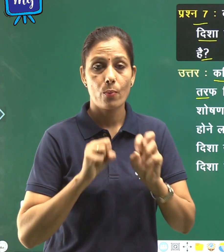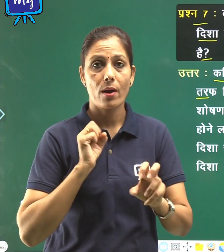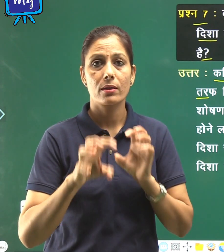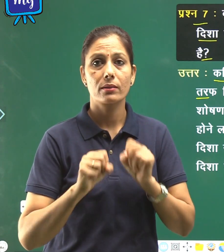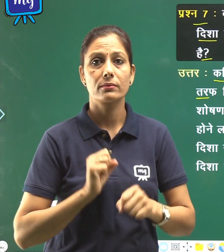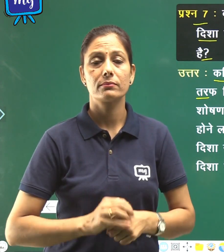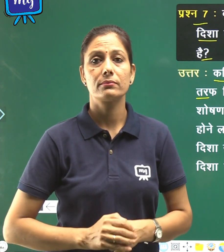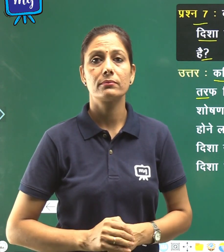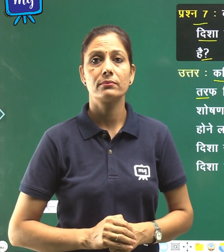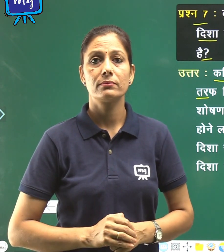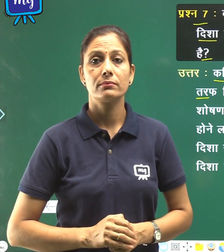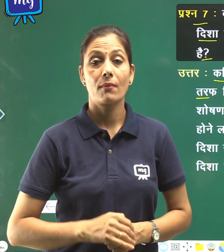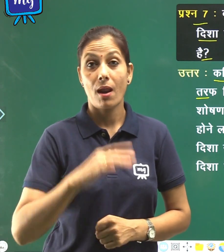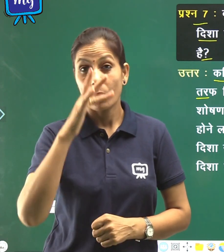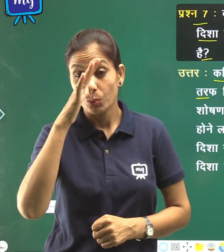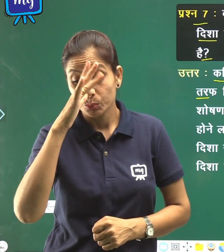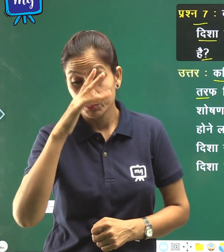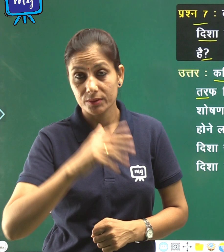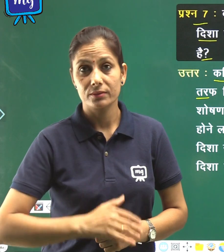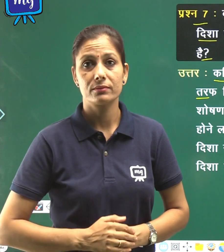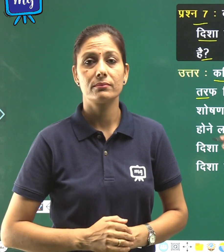लूटपाट, अन्याय,